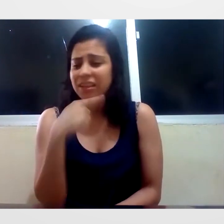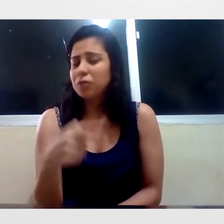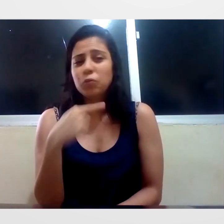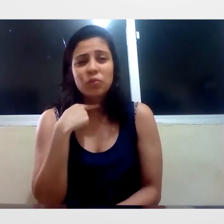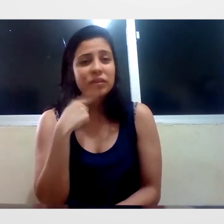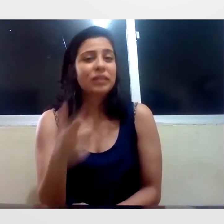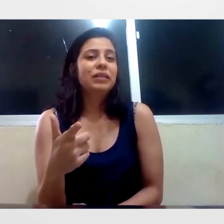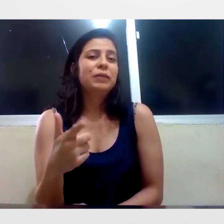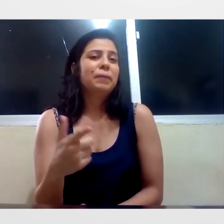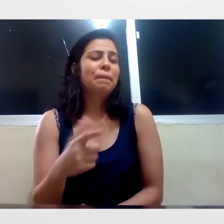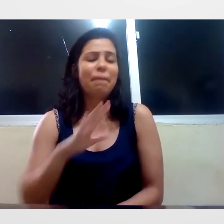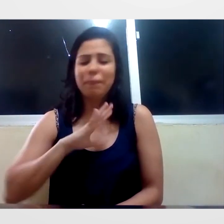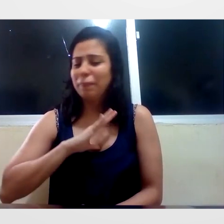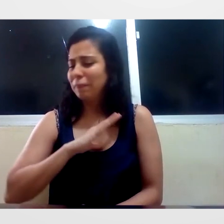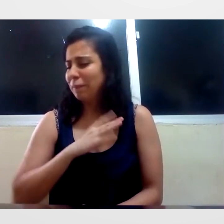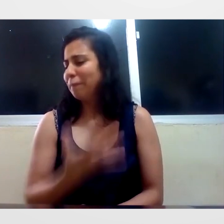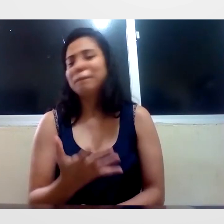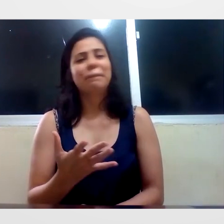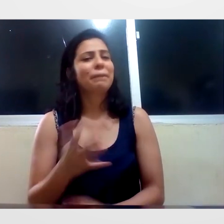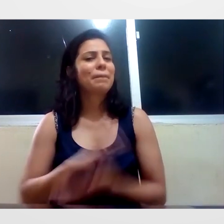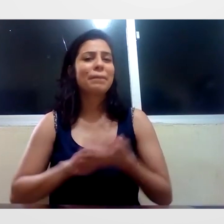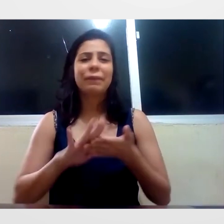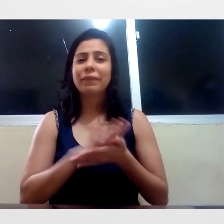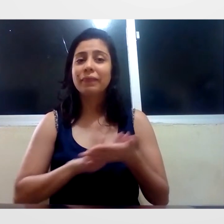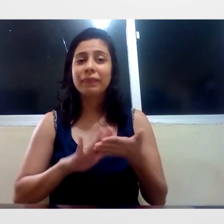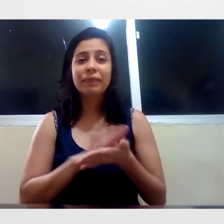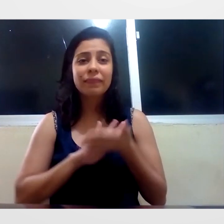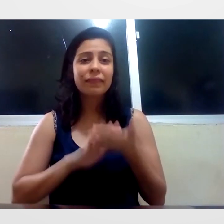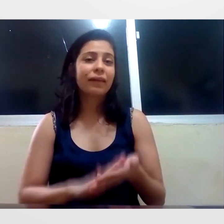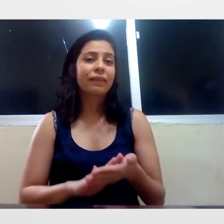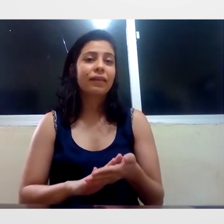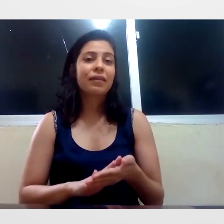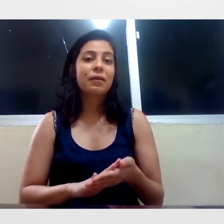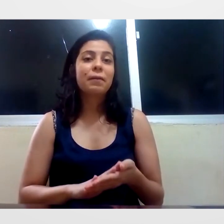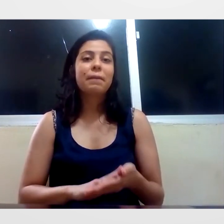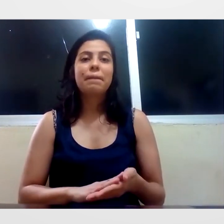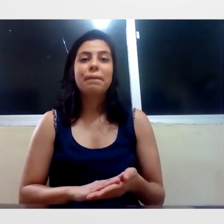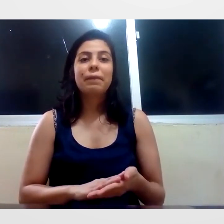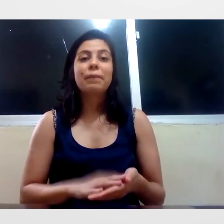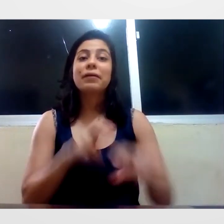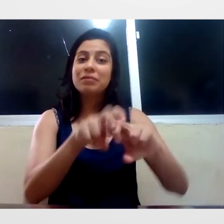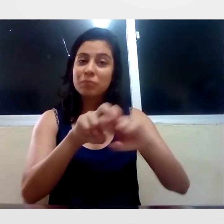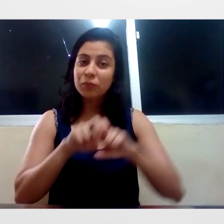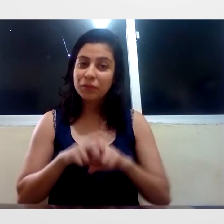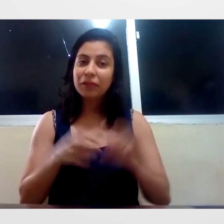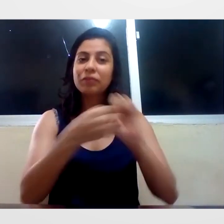nunca iria conseguir aprender, não tinha coragem para sinalizar, mas agora eu tenho coragem por causa do